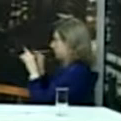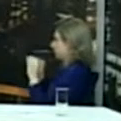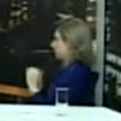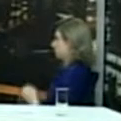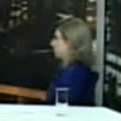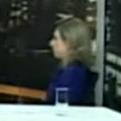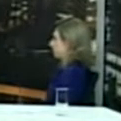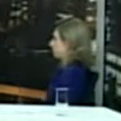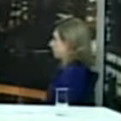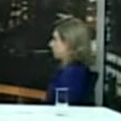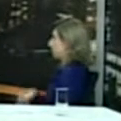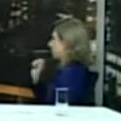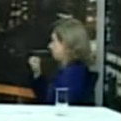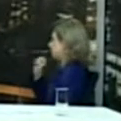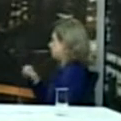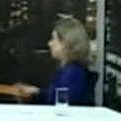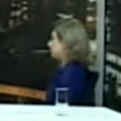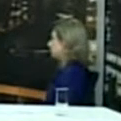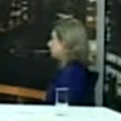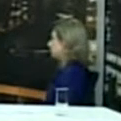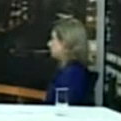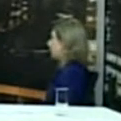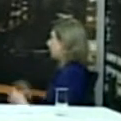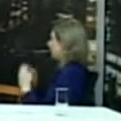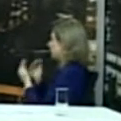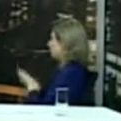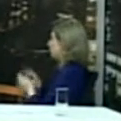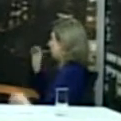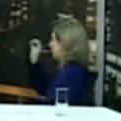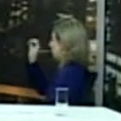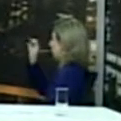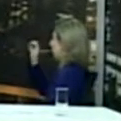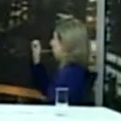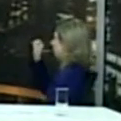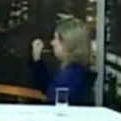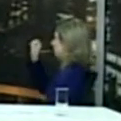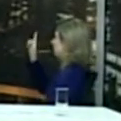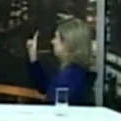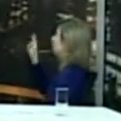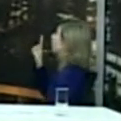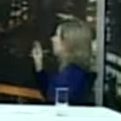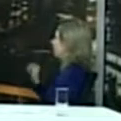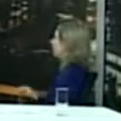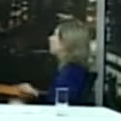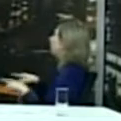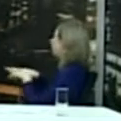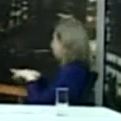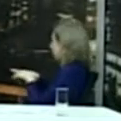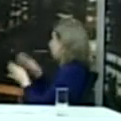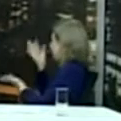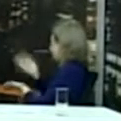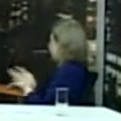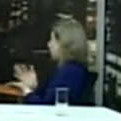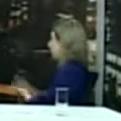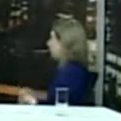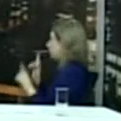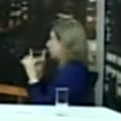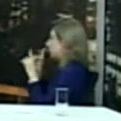E sim, o problema é isso, que eu não consigo estar o tempo inteiro lá, porque eu tenho meus compromissos com a prefeitura aqui. Então, essa logística muitas vezes fica